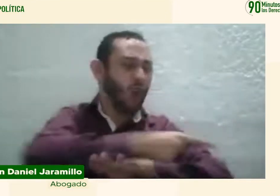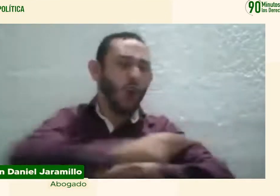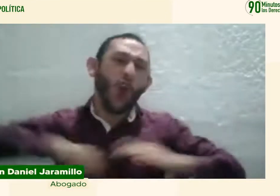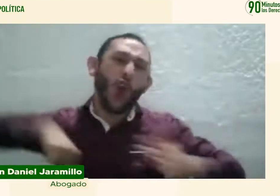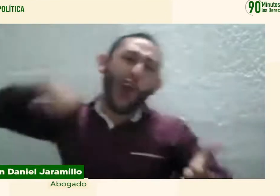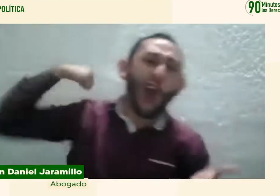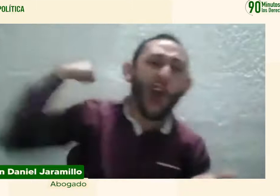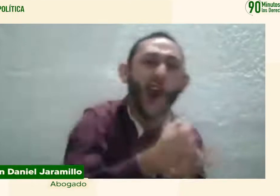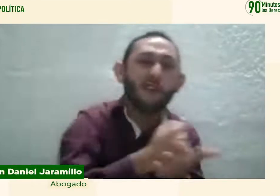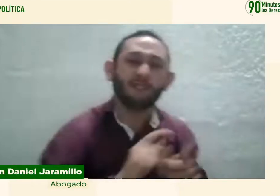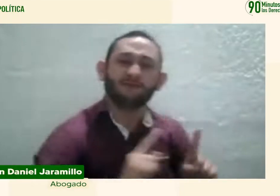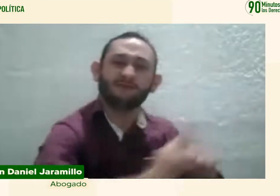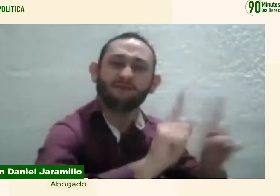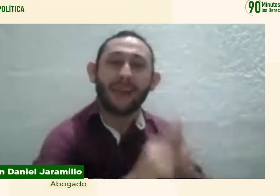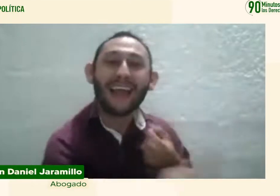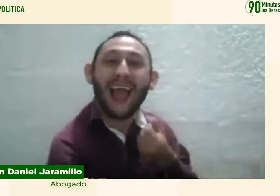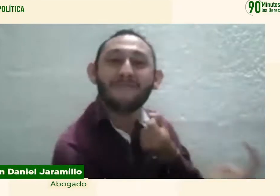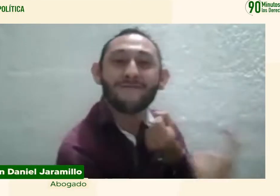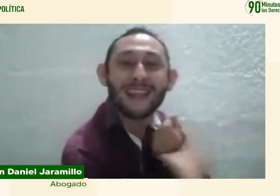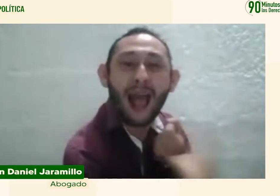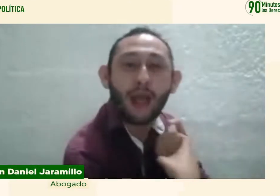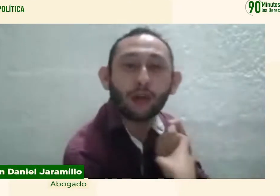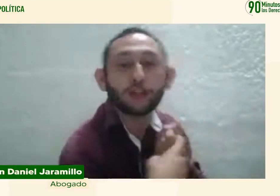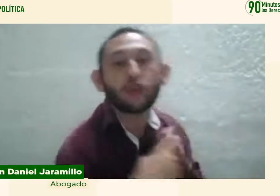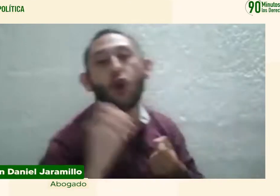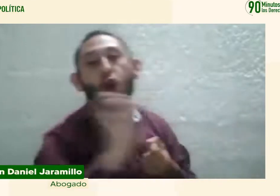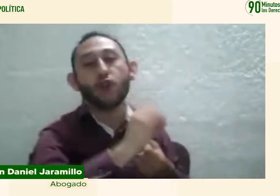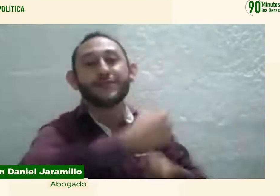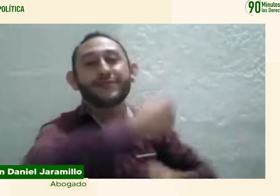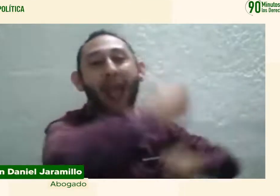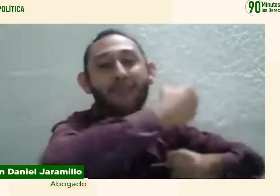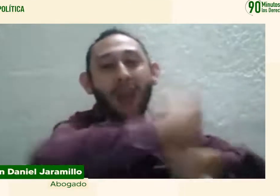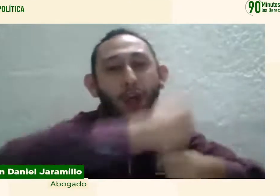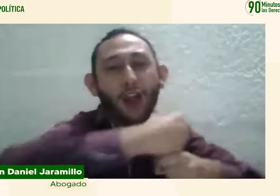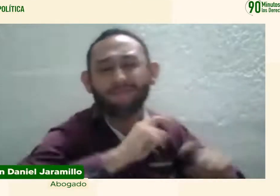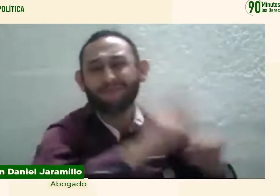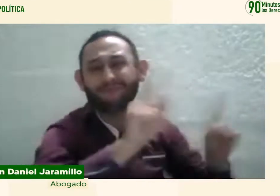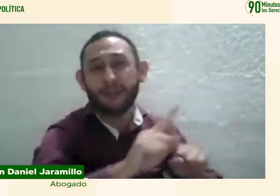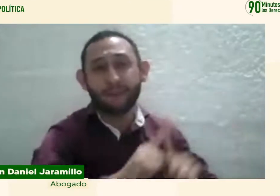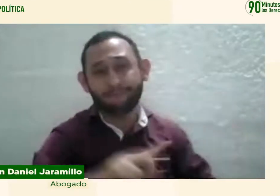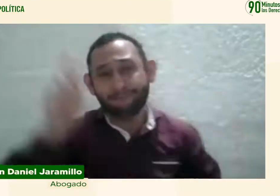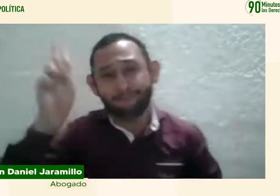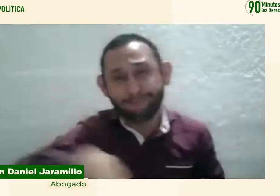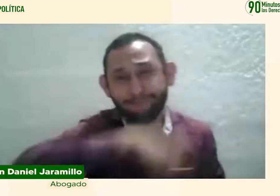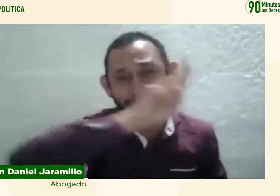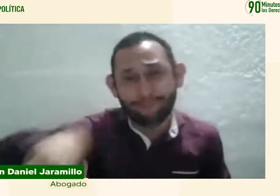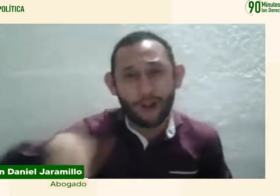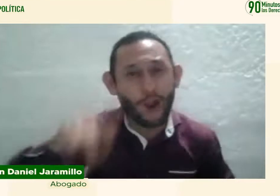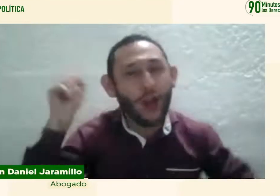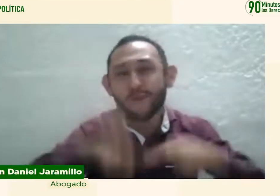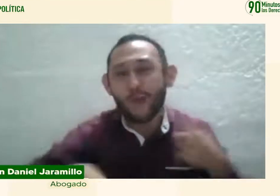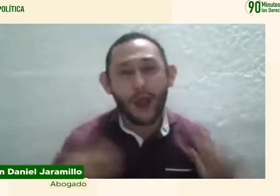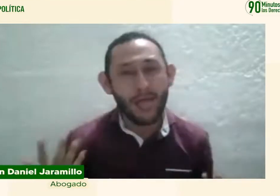enfocados en un en equis o ye partido sino que de pronto si las personas